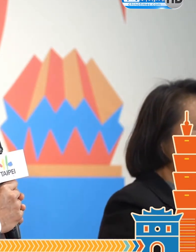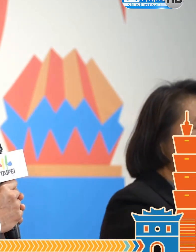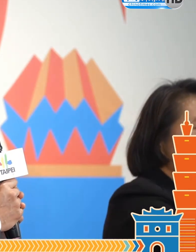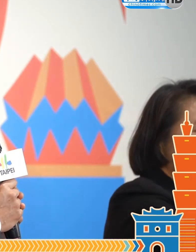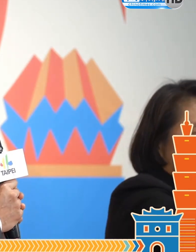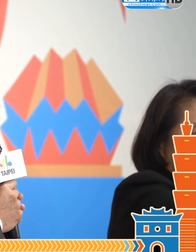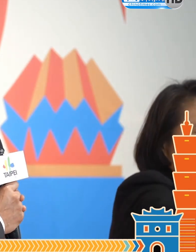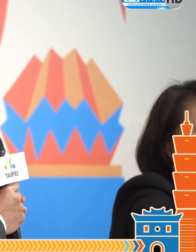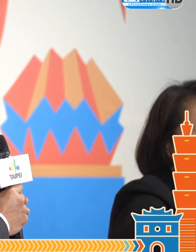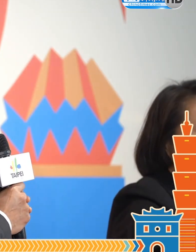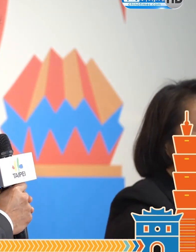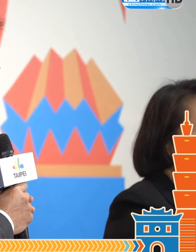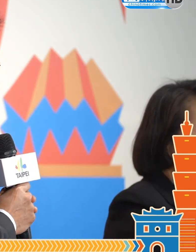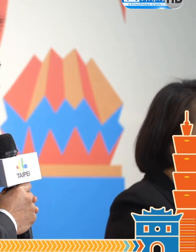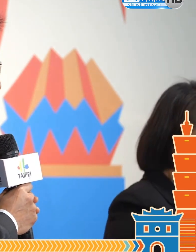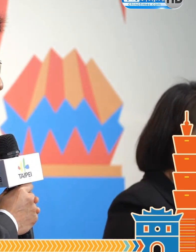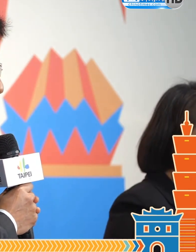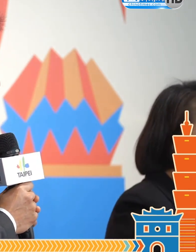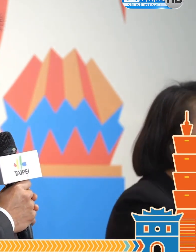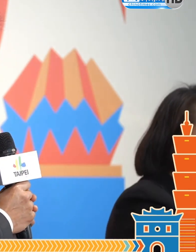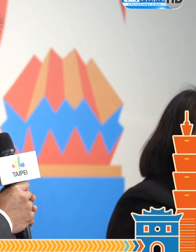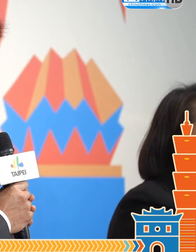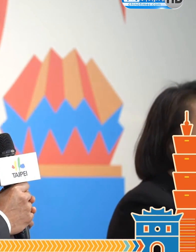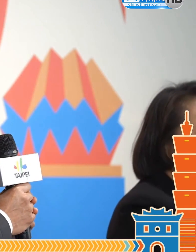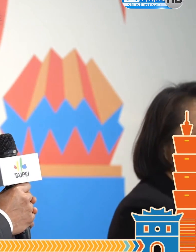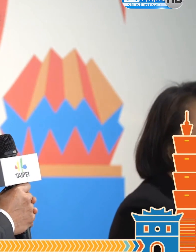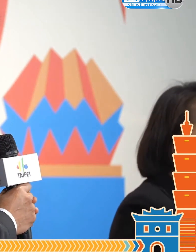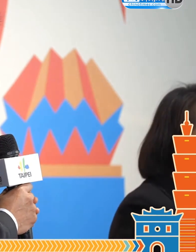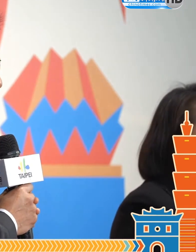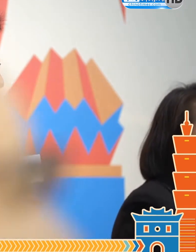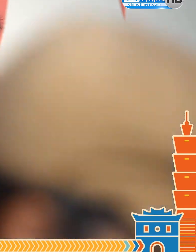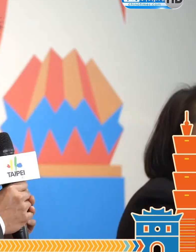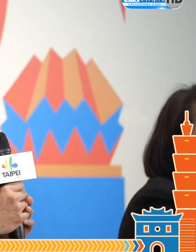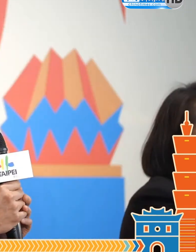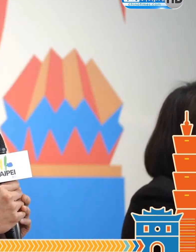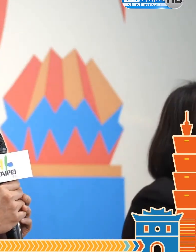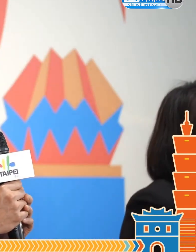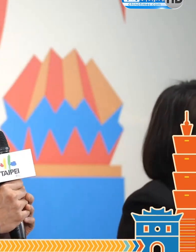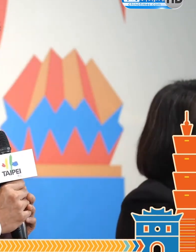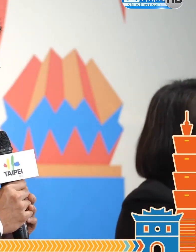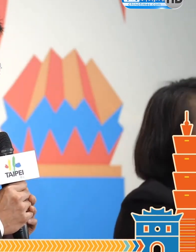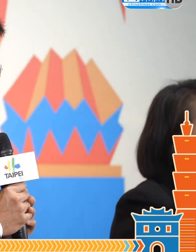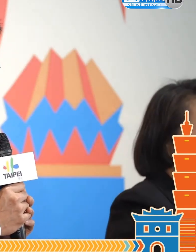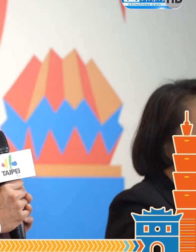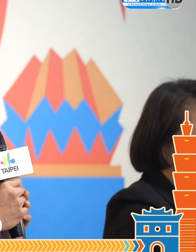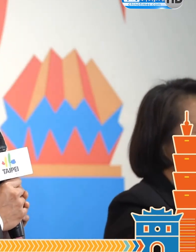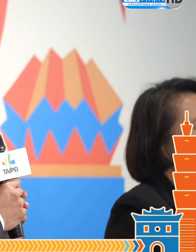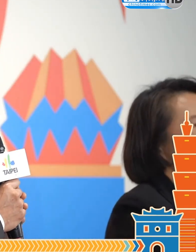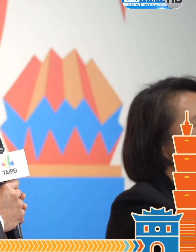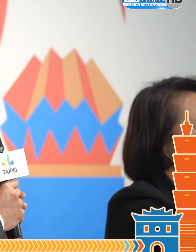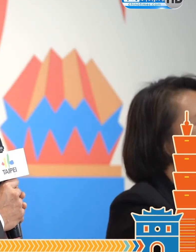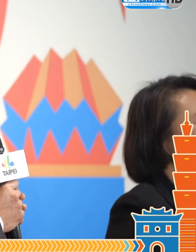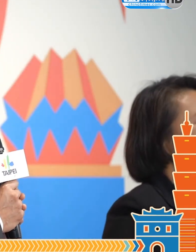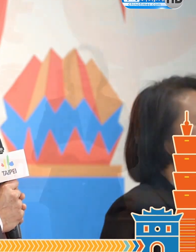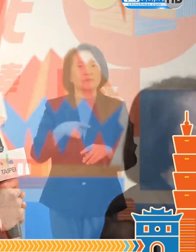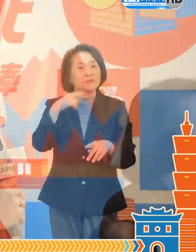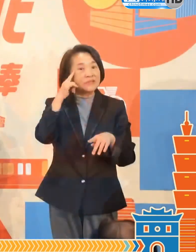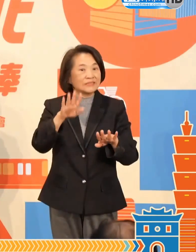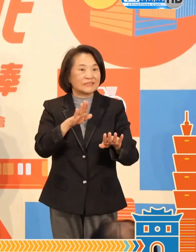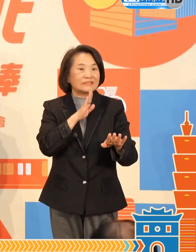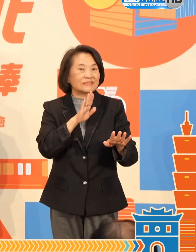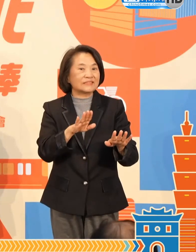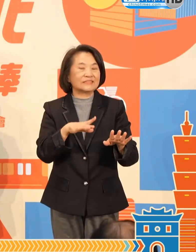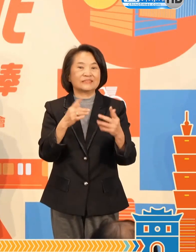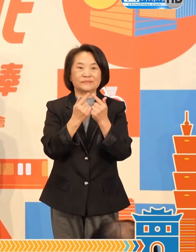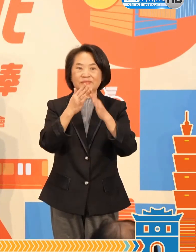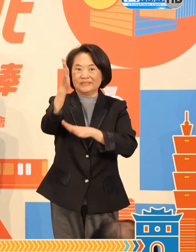里面最繁复的公文跟核销也都数位化了。我想这些都是奠立了在我们台湾公部